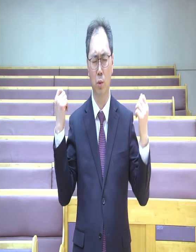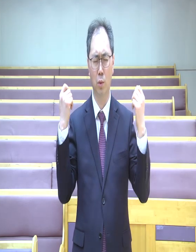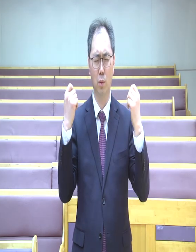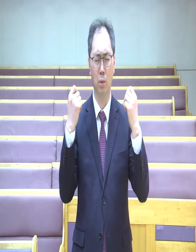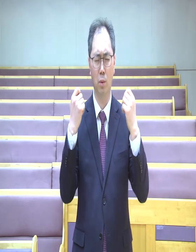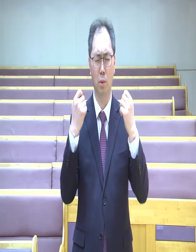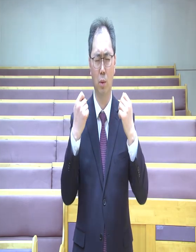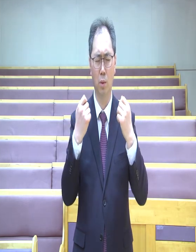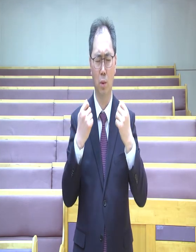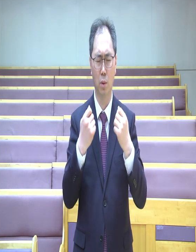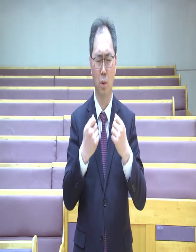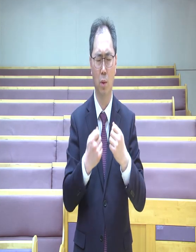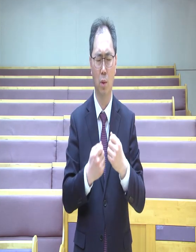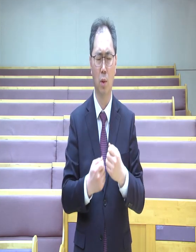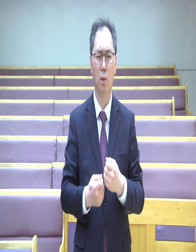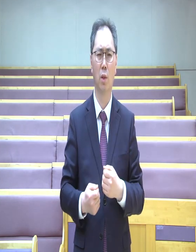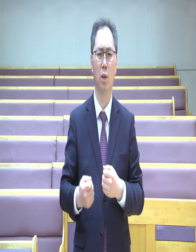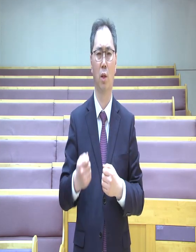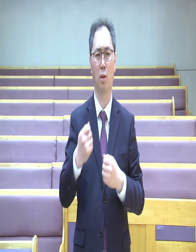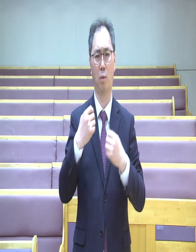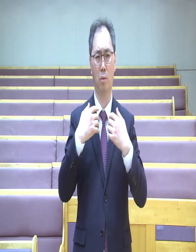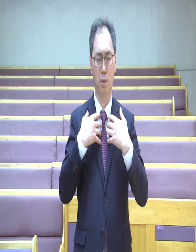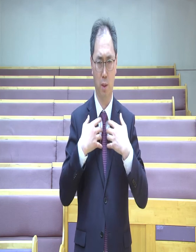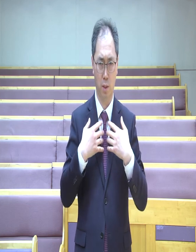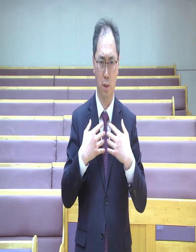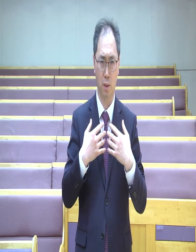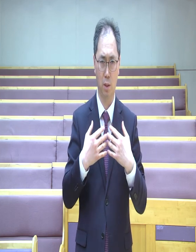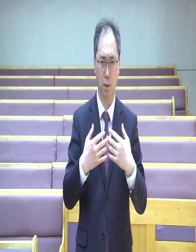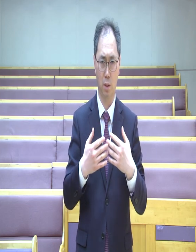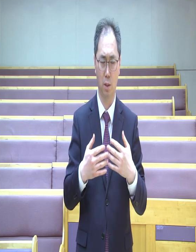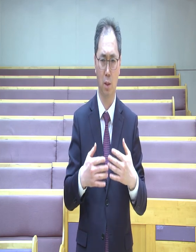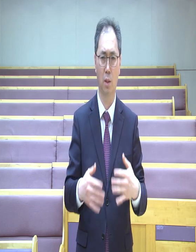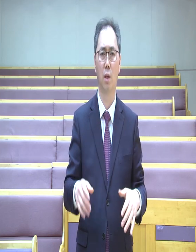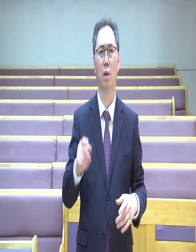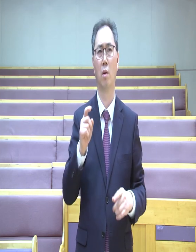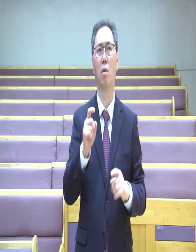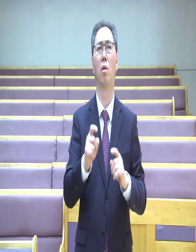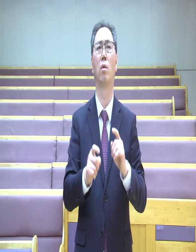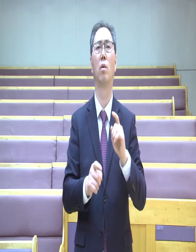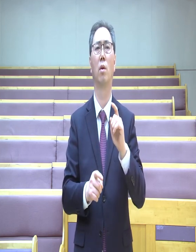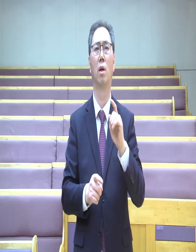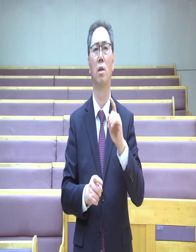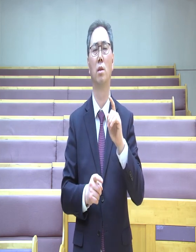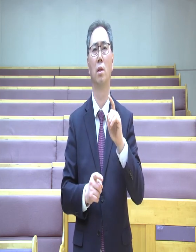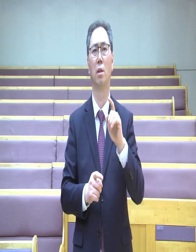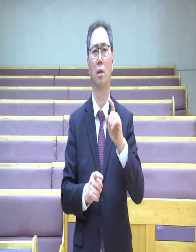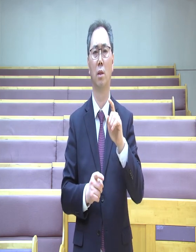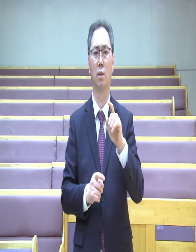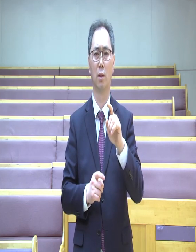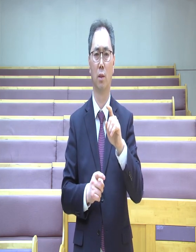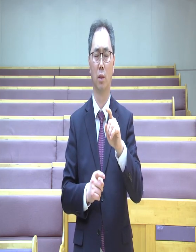몸에는 붉은 옷 힘없이